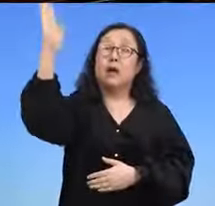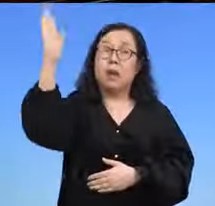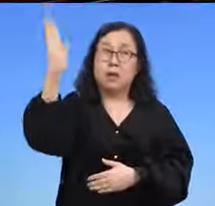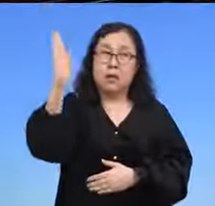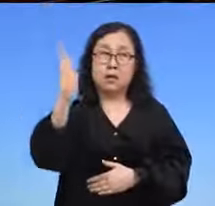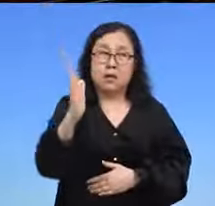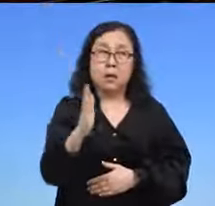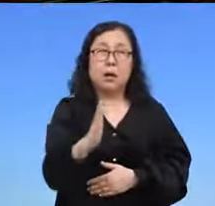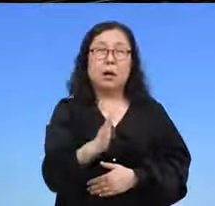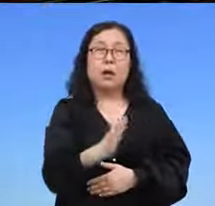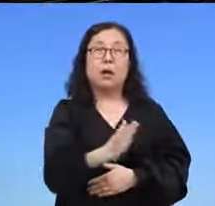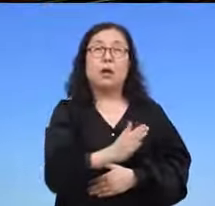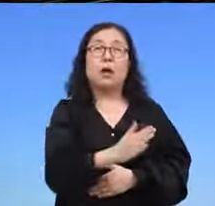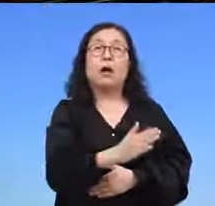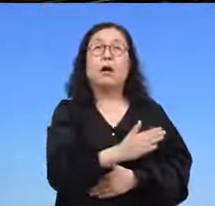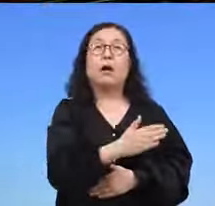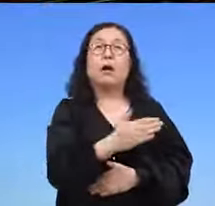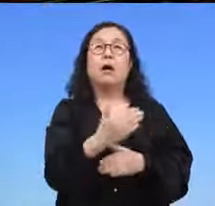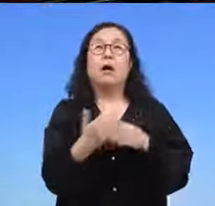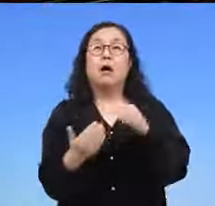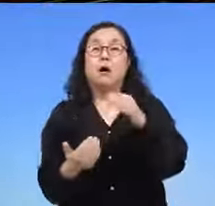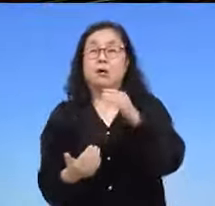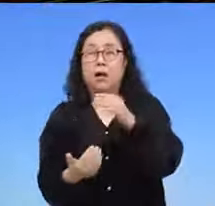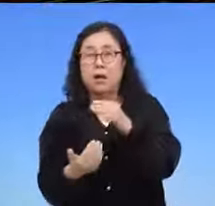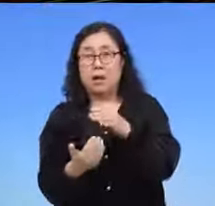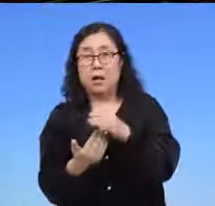그에게서 나는도다.